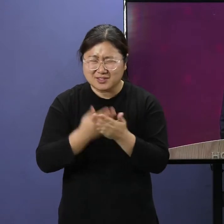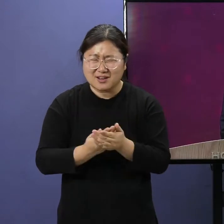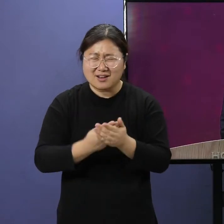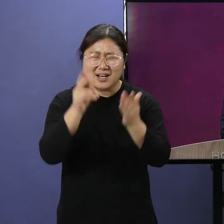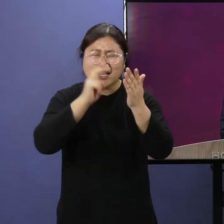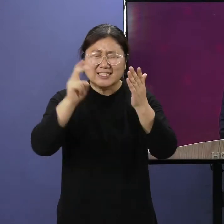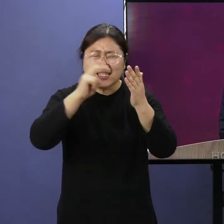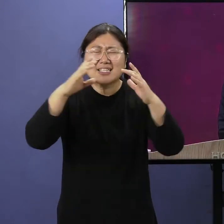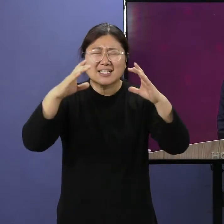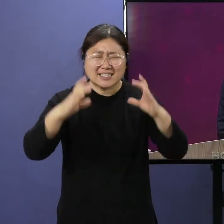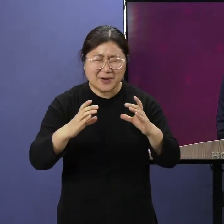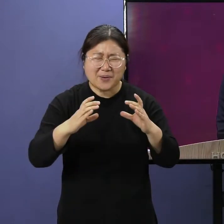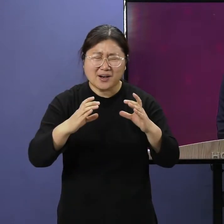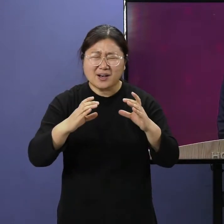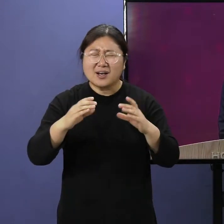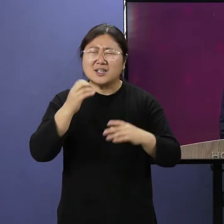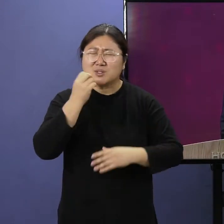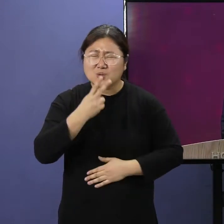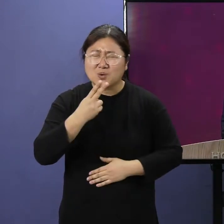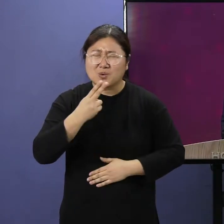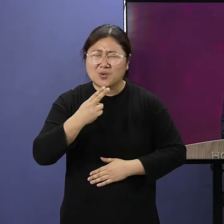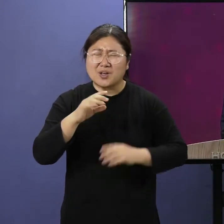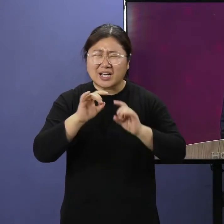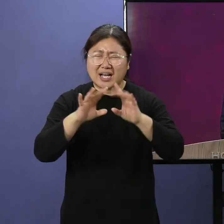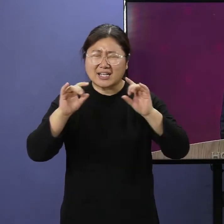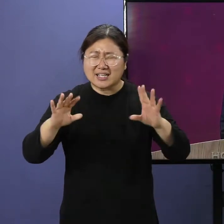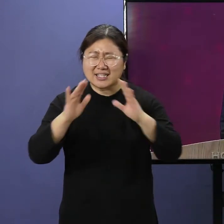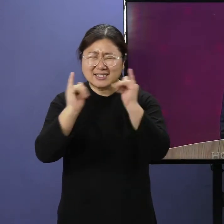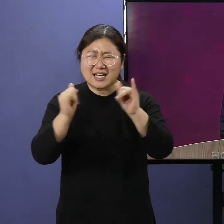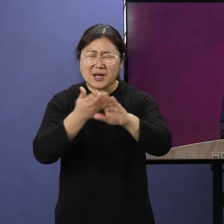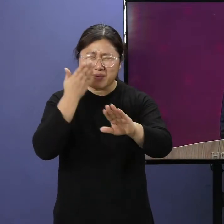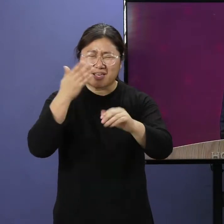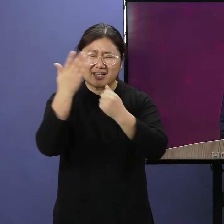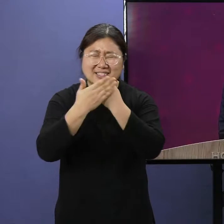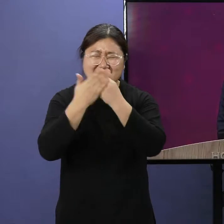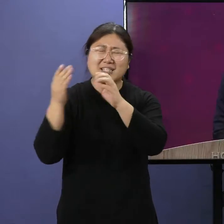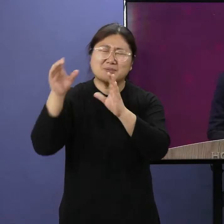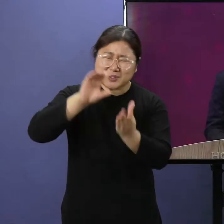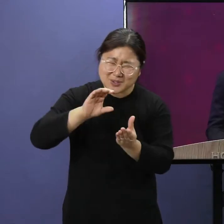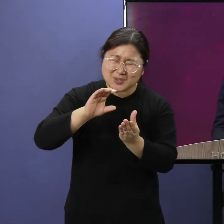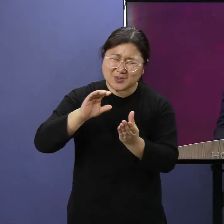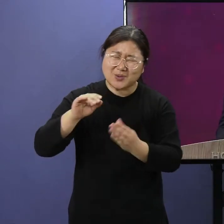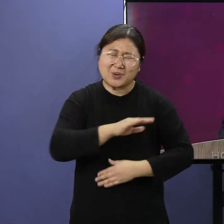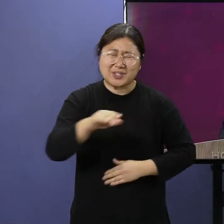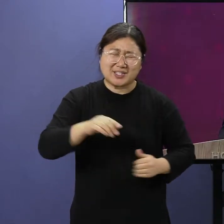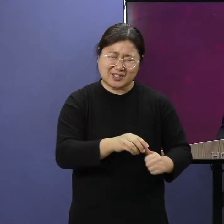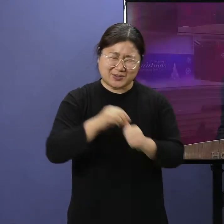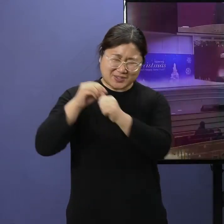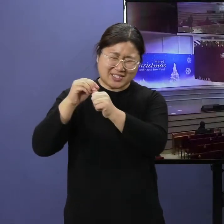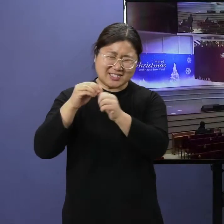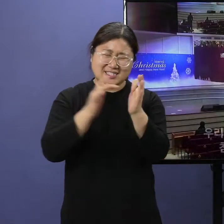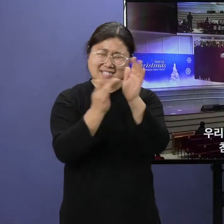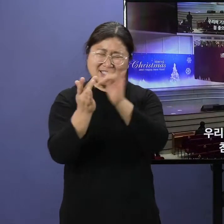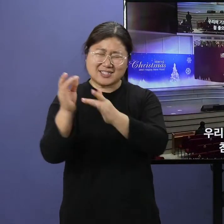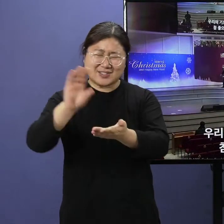위에 축복하여 주시옵고 저희를 구원하신 예수 그리스도의 이름으로 기도드렸습니다. 아멘.